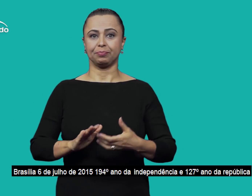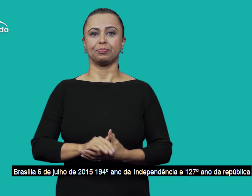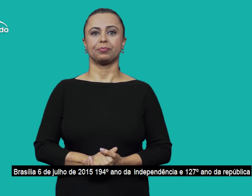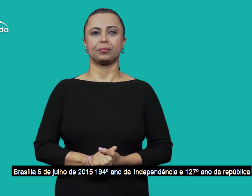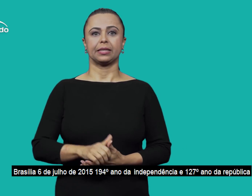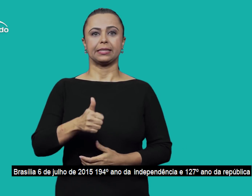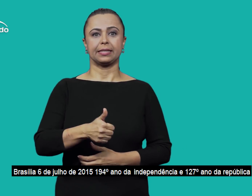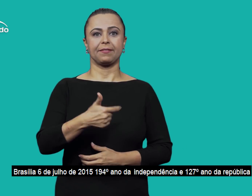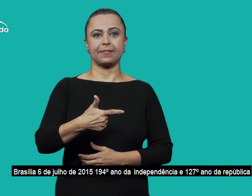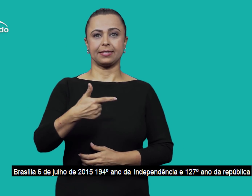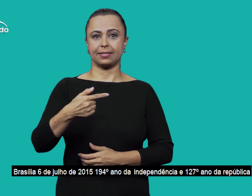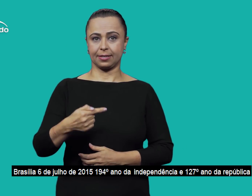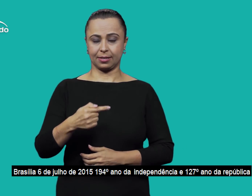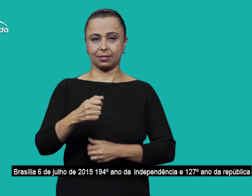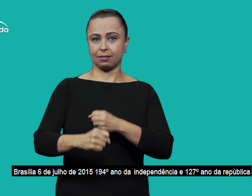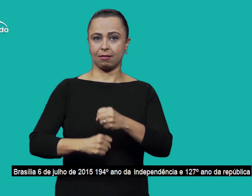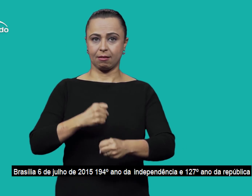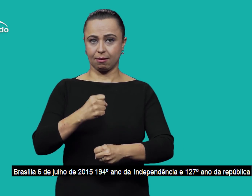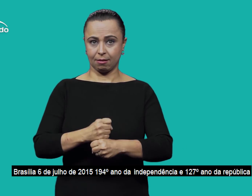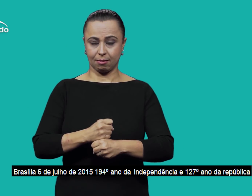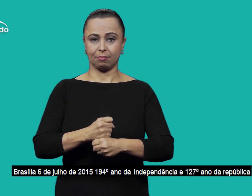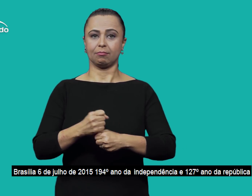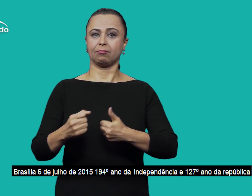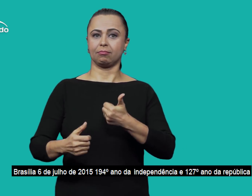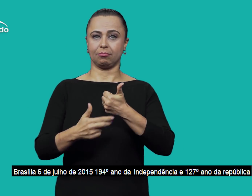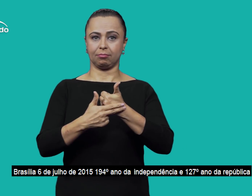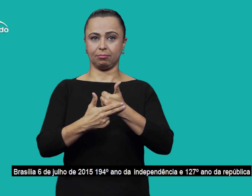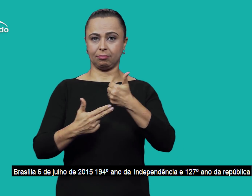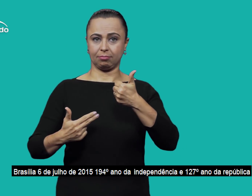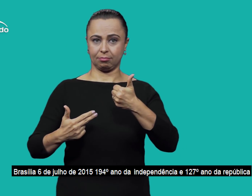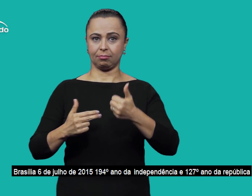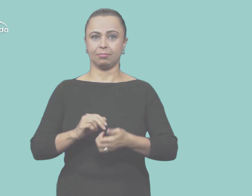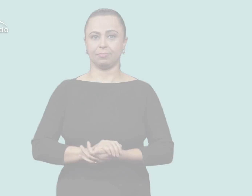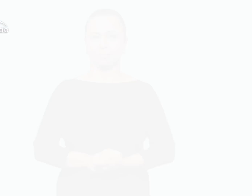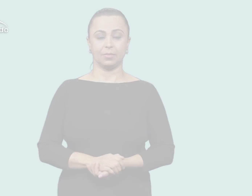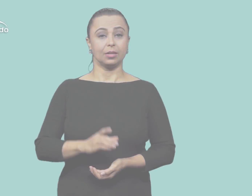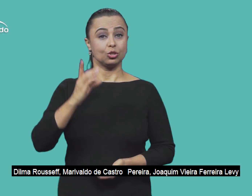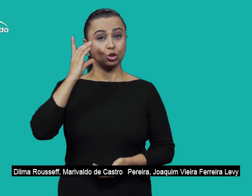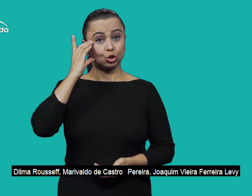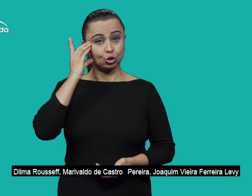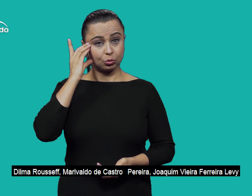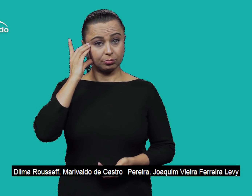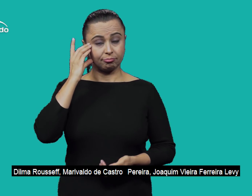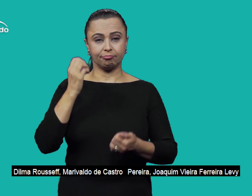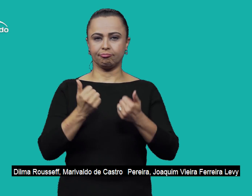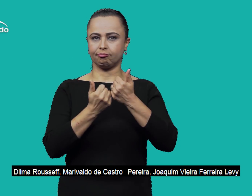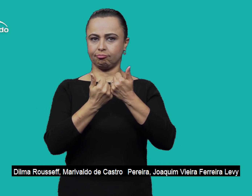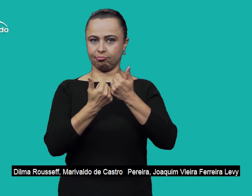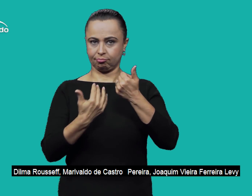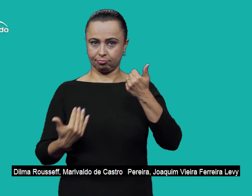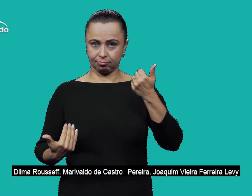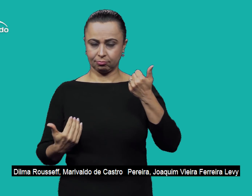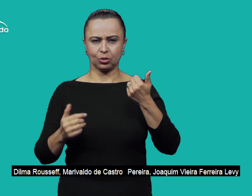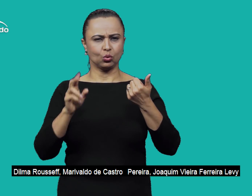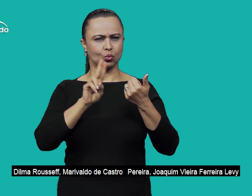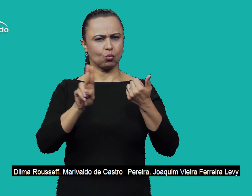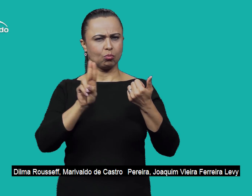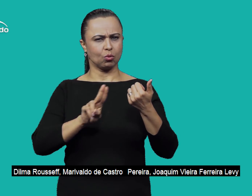122º ximo ano da república dilma rousseff marivaldo de castro pereira